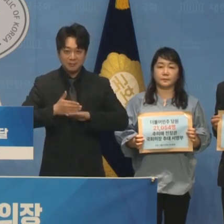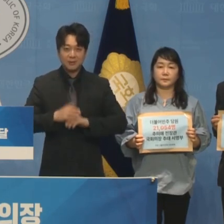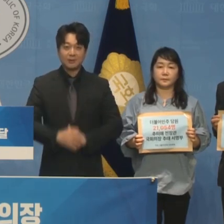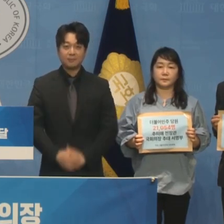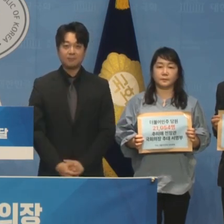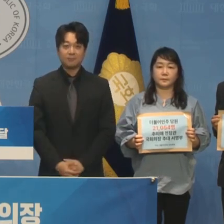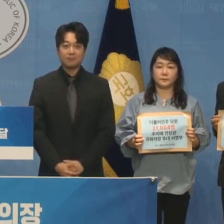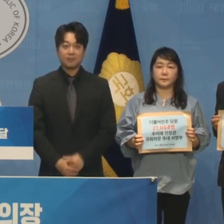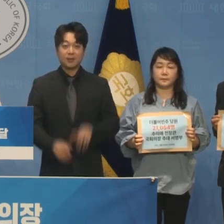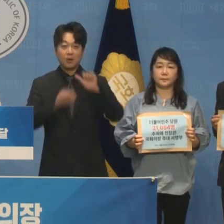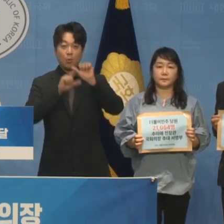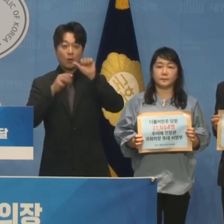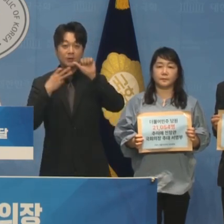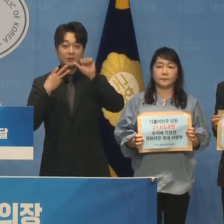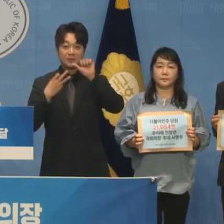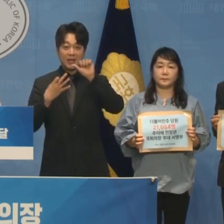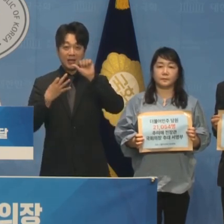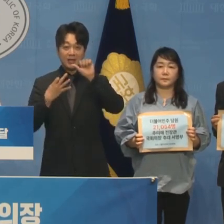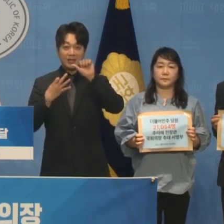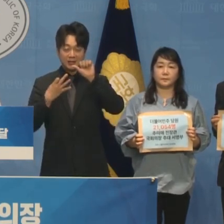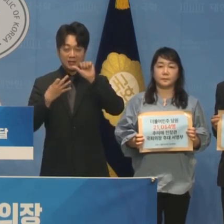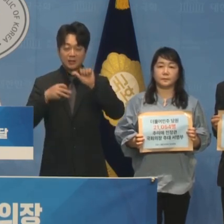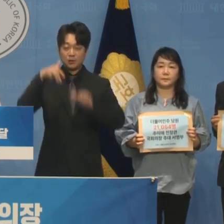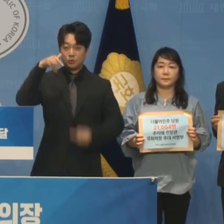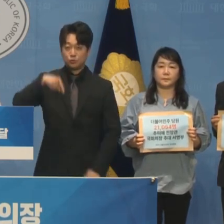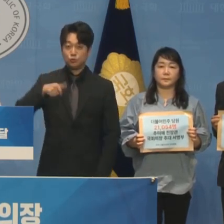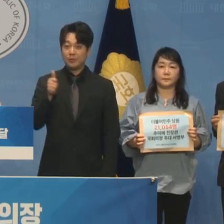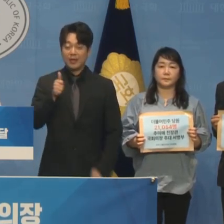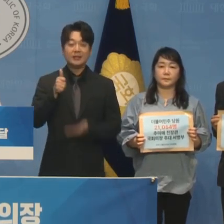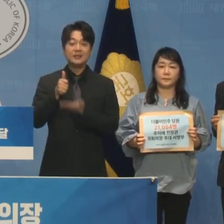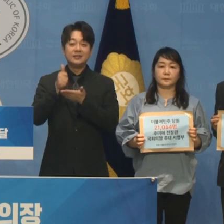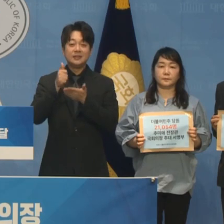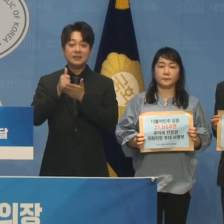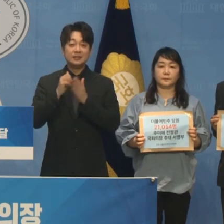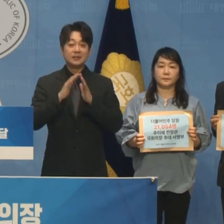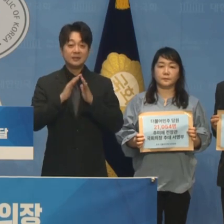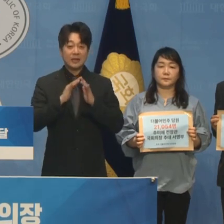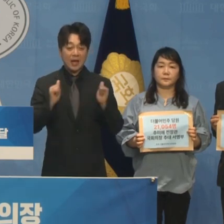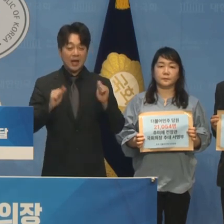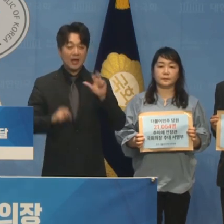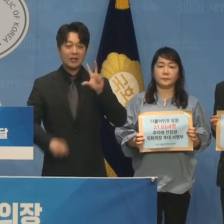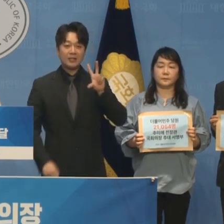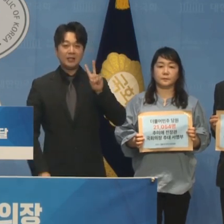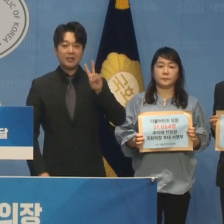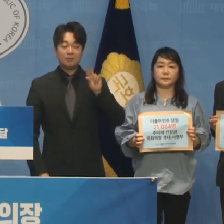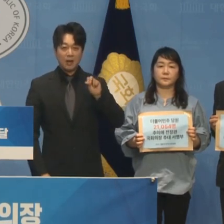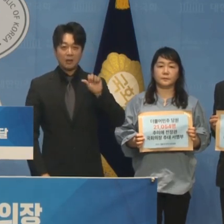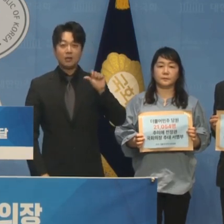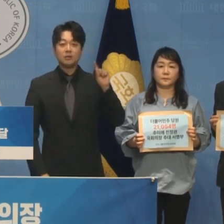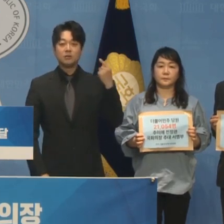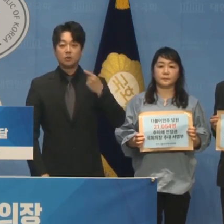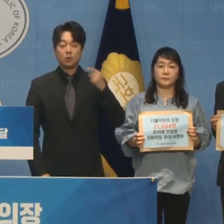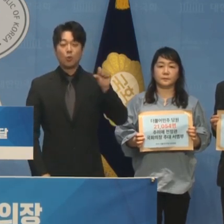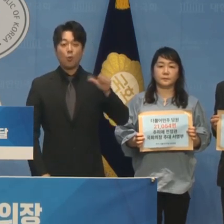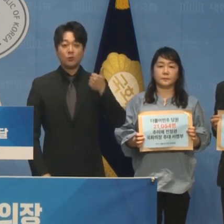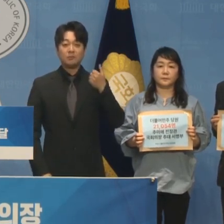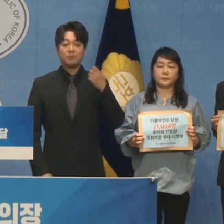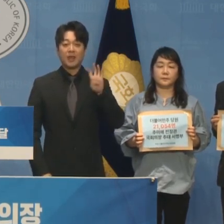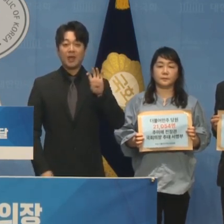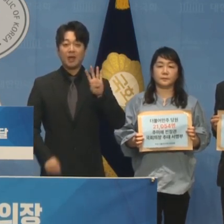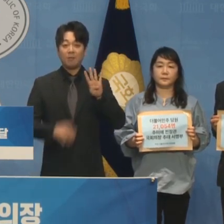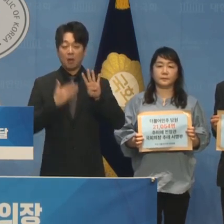2024년 5월 14일 추미 국회의장을 지지하는 254명 더불어민주당원